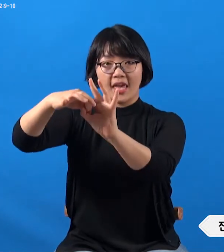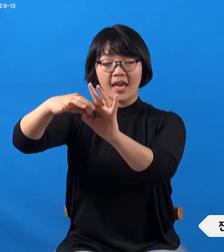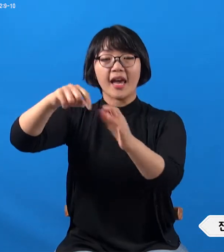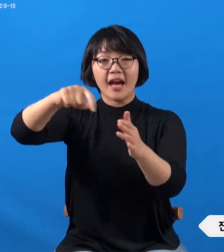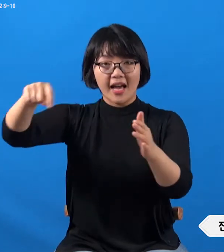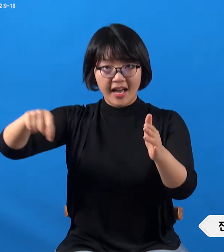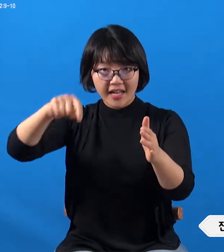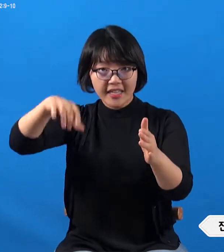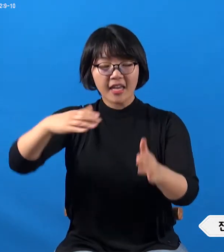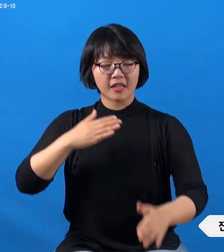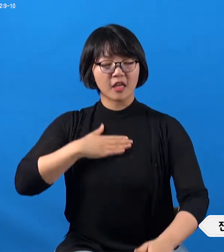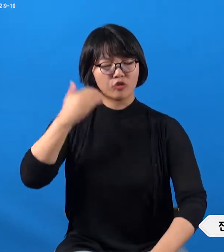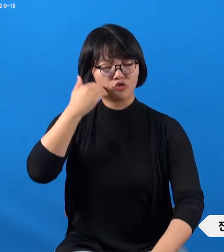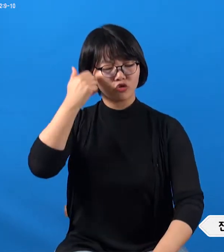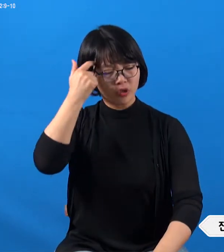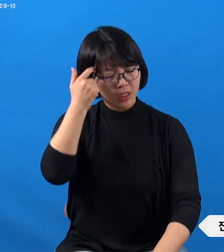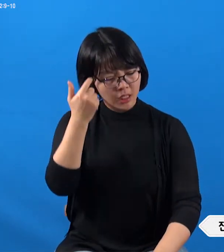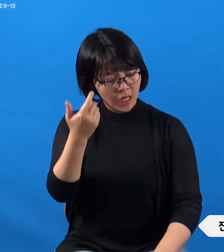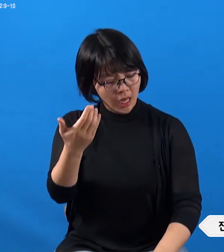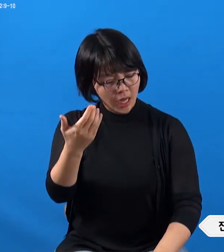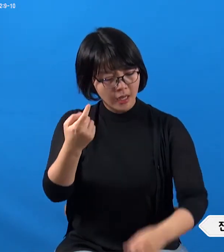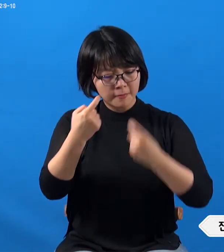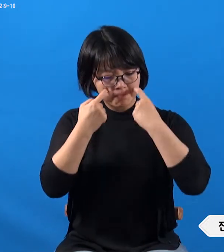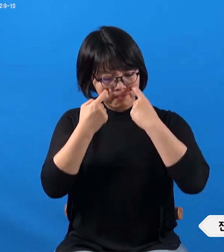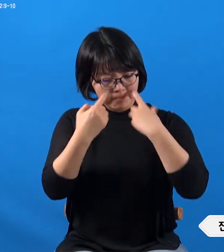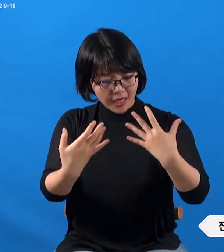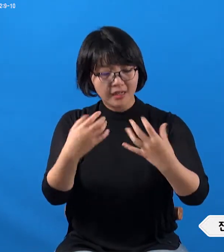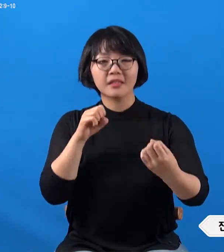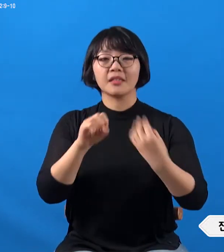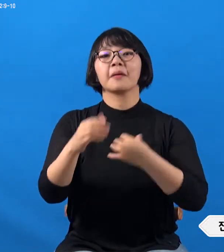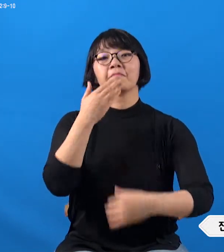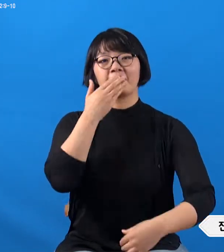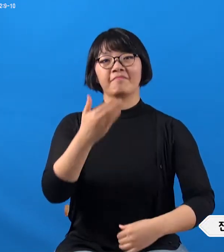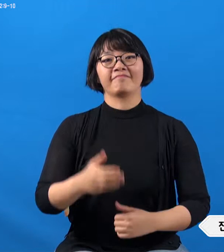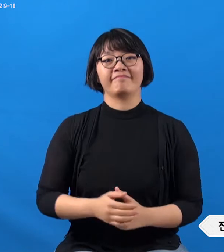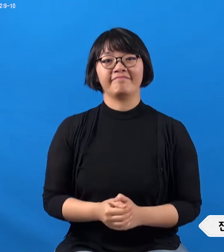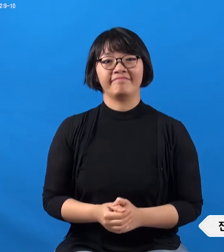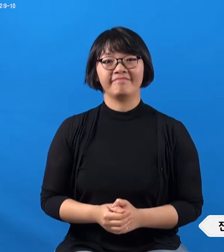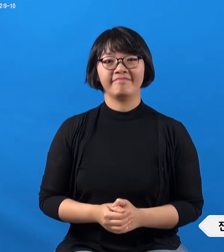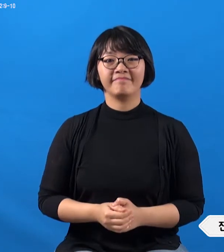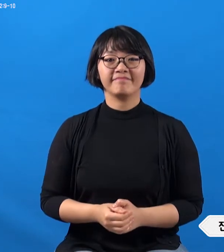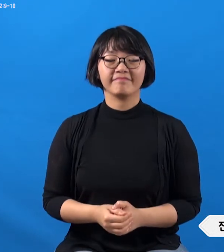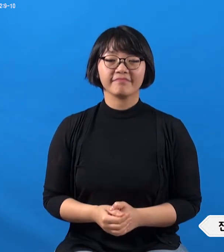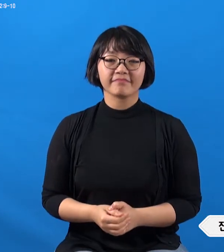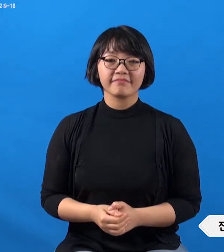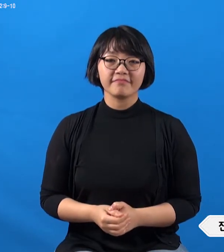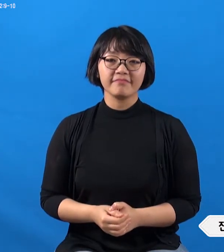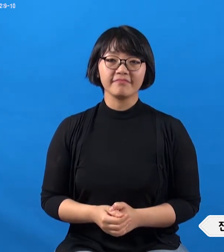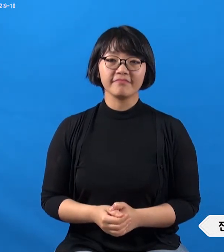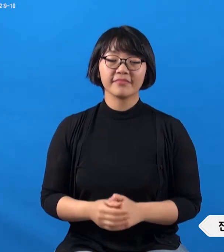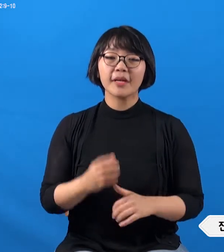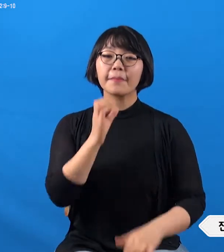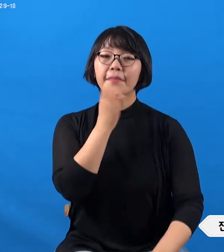이해가 우리의 신분, 우리의 정확한 자신의 모습을 알게 해줍니다.